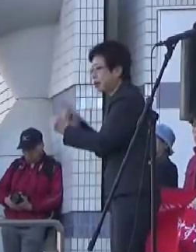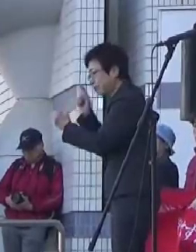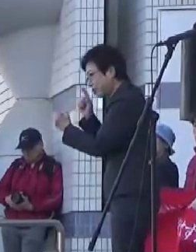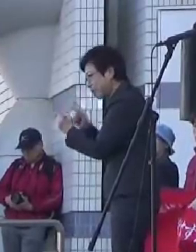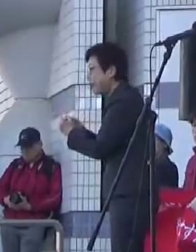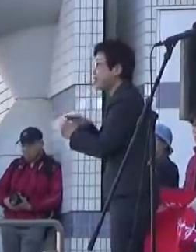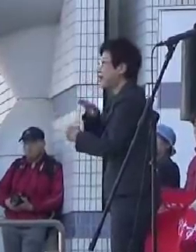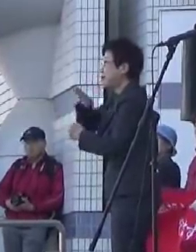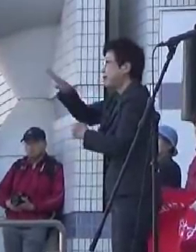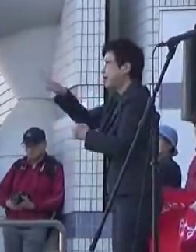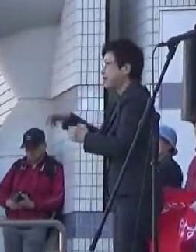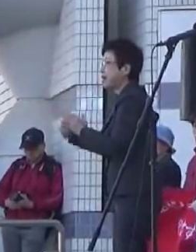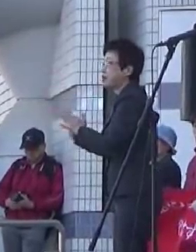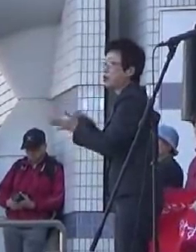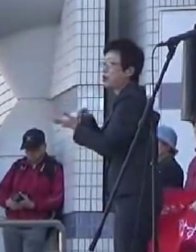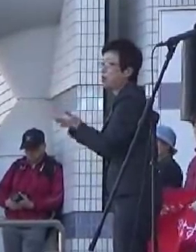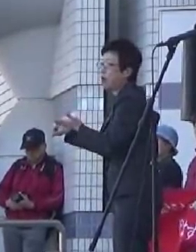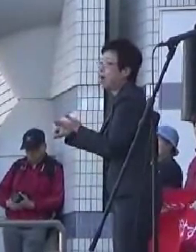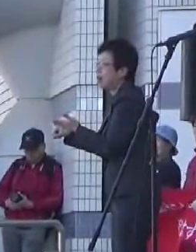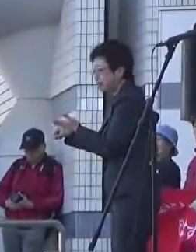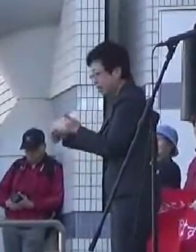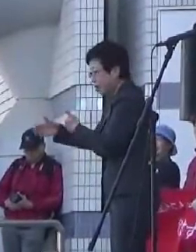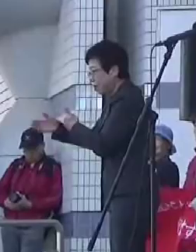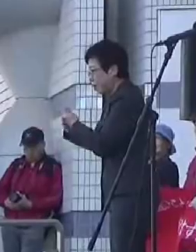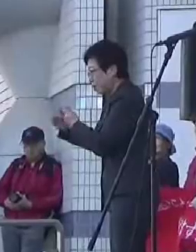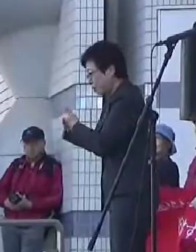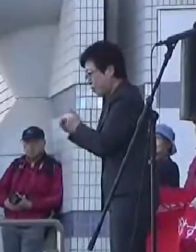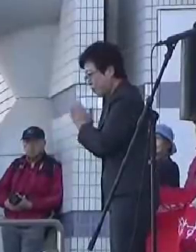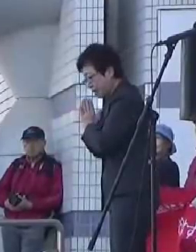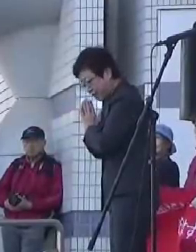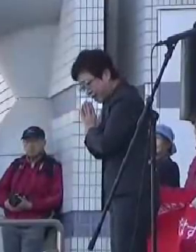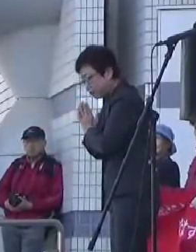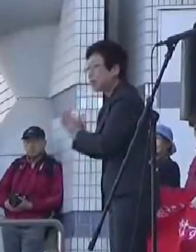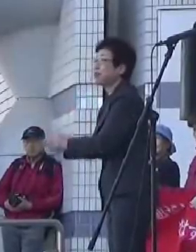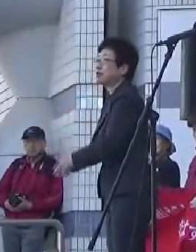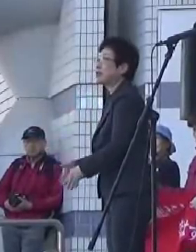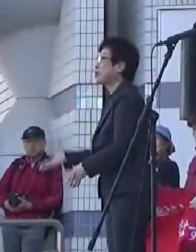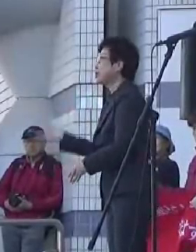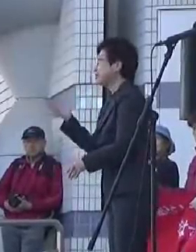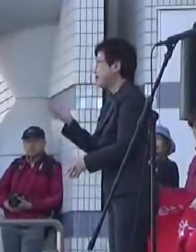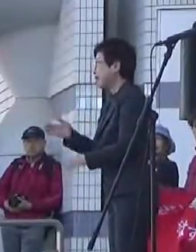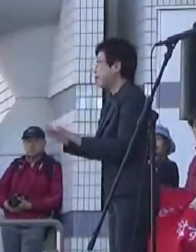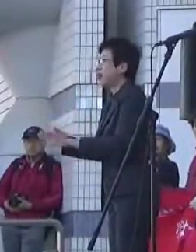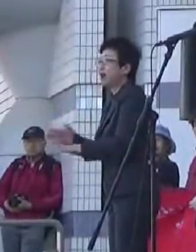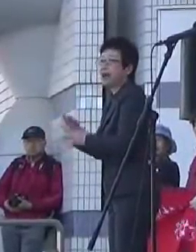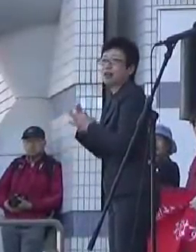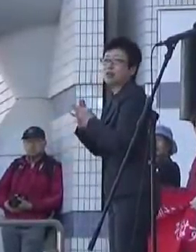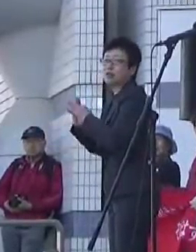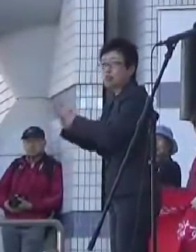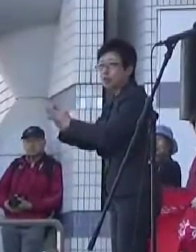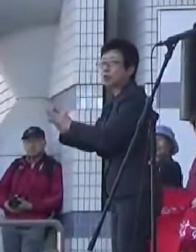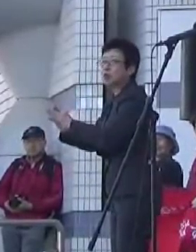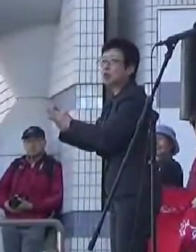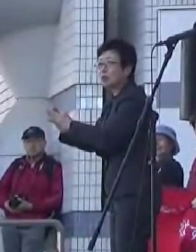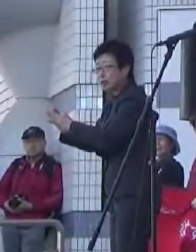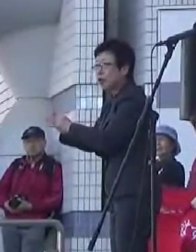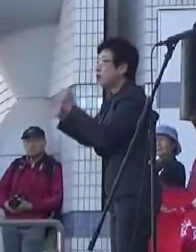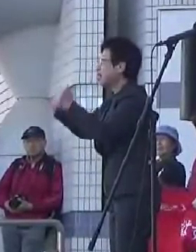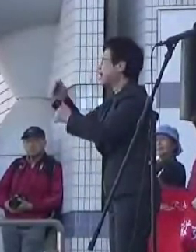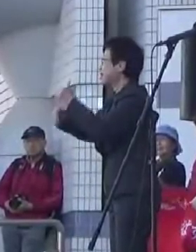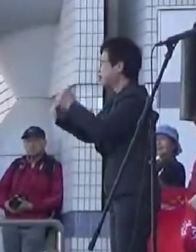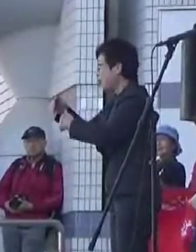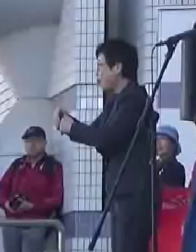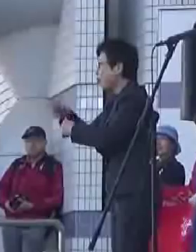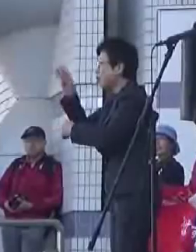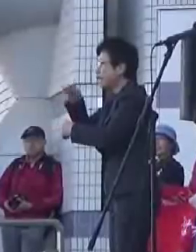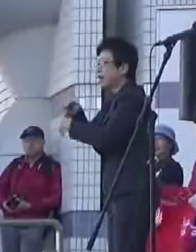皆さん署名にご協力をよろしくお願いいたします。そして これから続く地方統一選挙参院